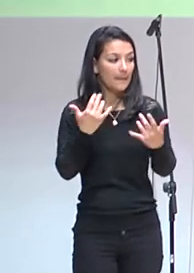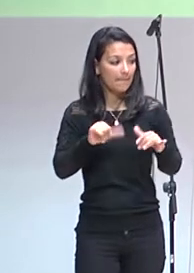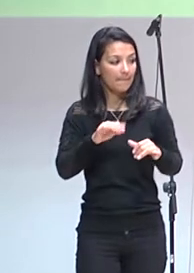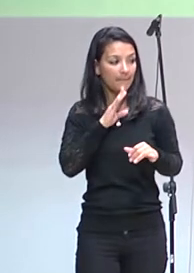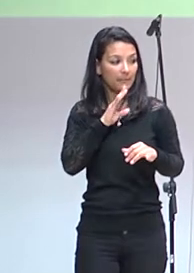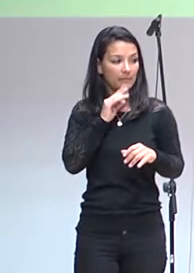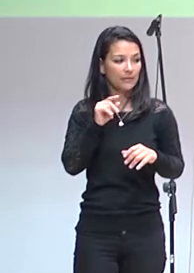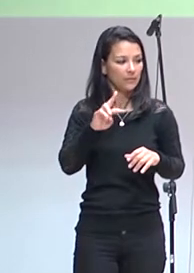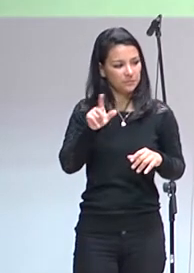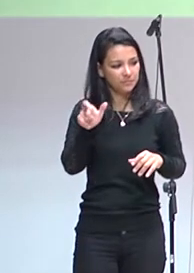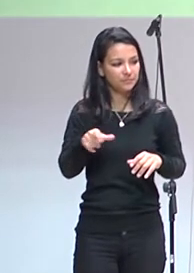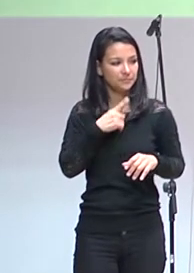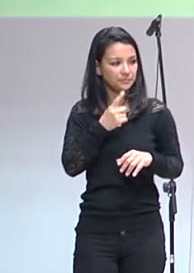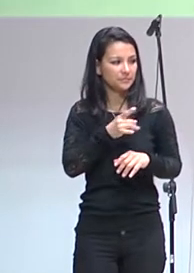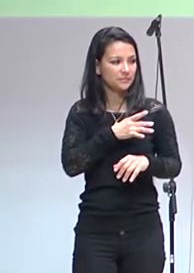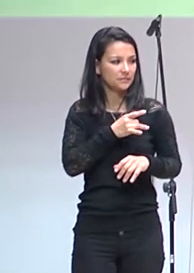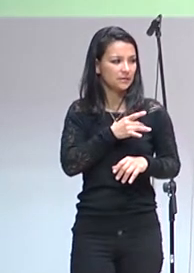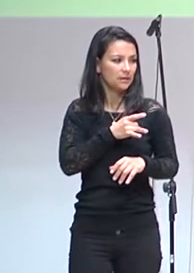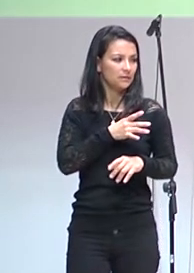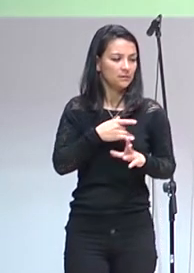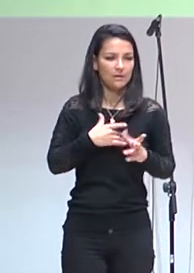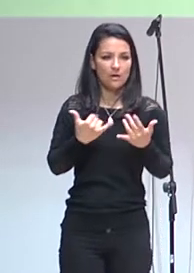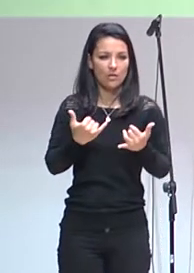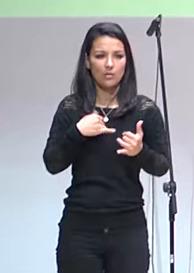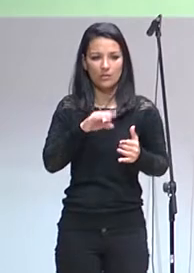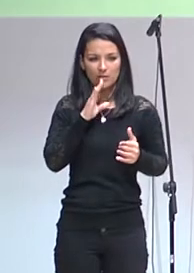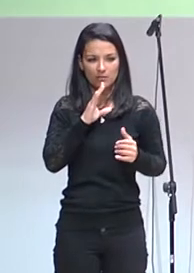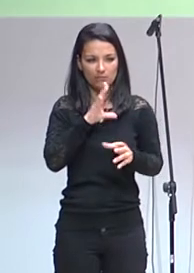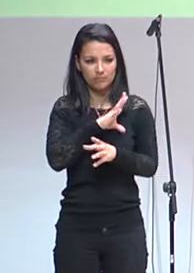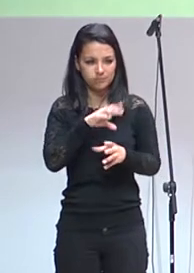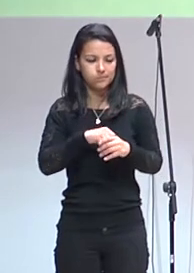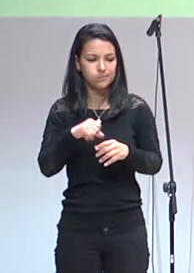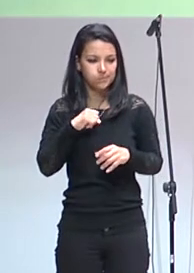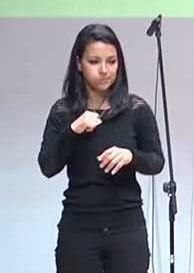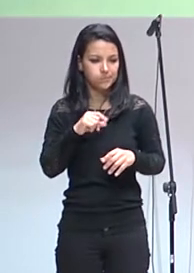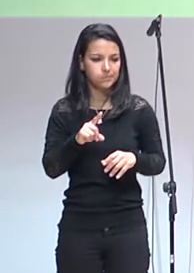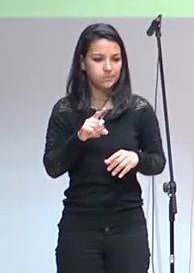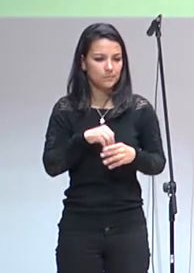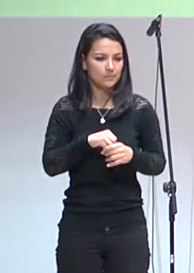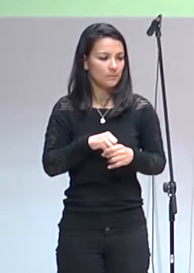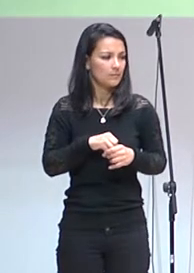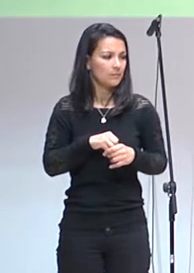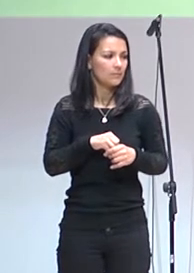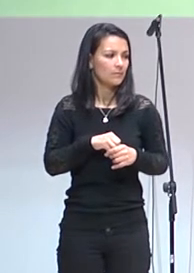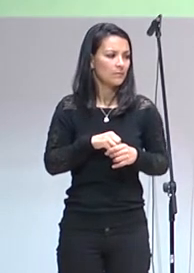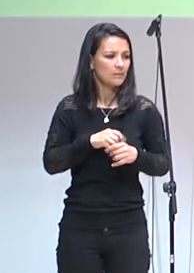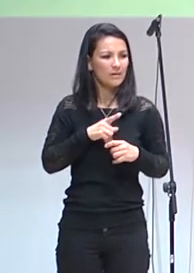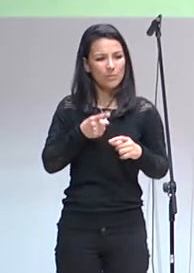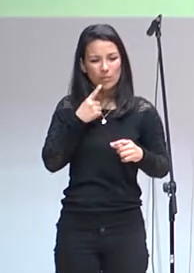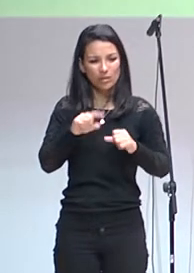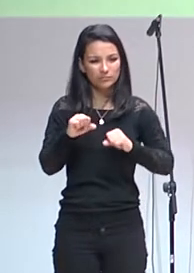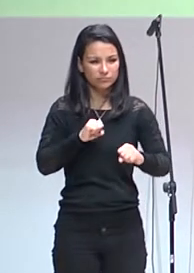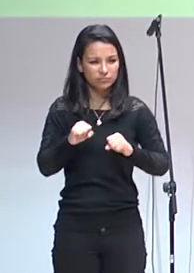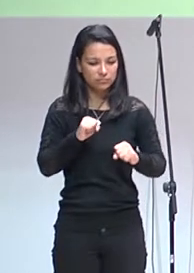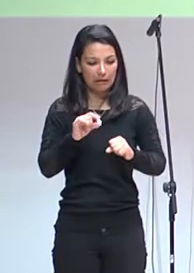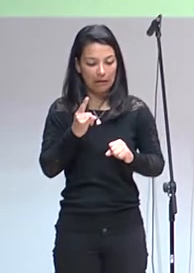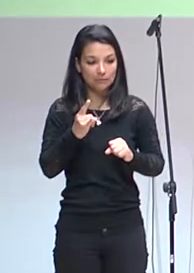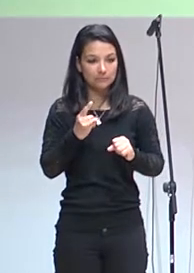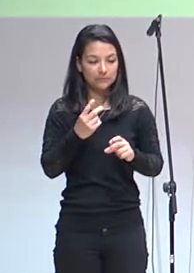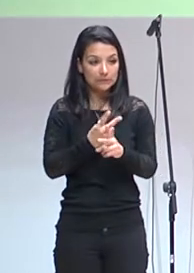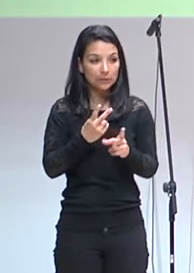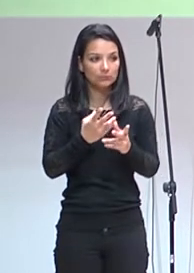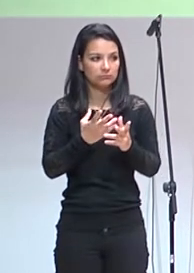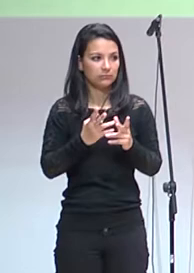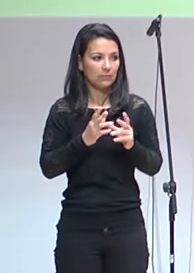Save the Children. Nosotros tenemos un pilotaje allá de lo que es gestión del riesgo, ¿no?, por situaciones de